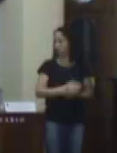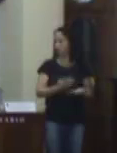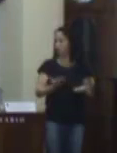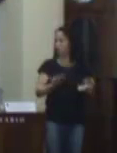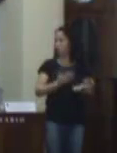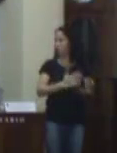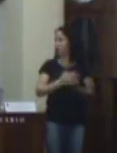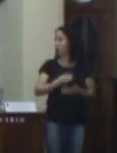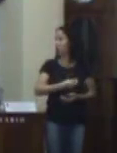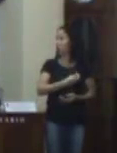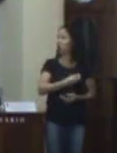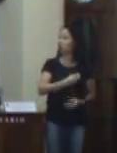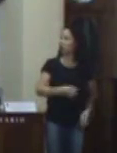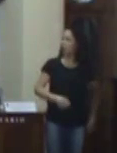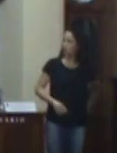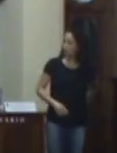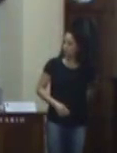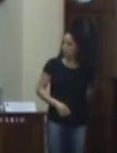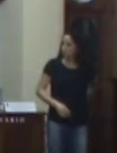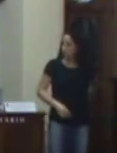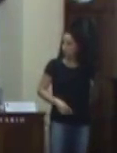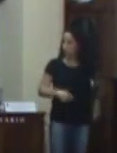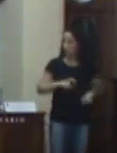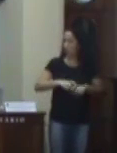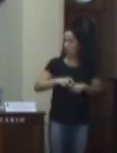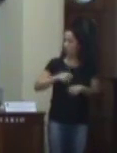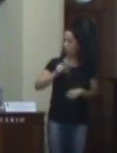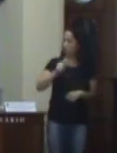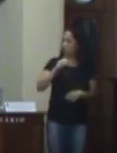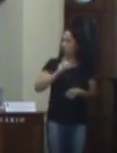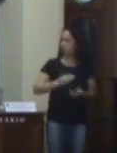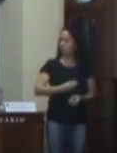aqui a chamada. Doutor Saulo,